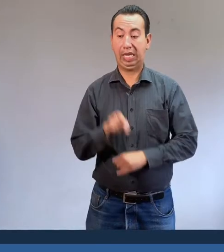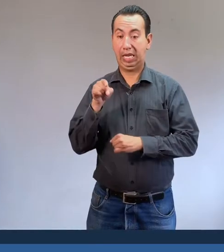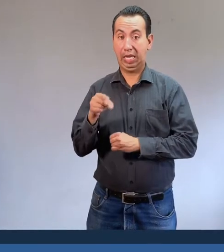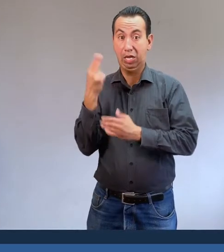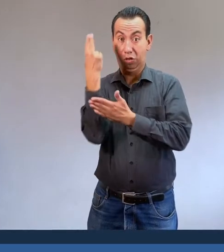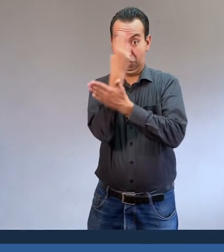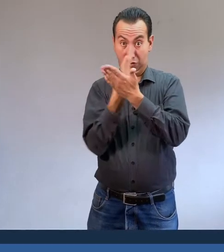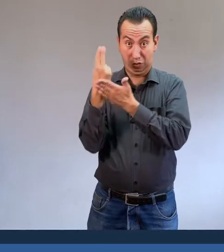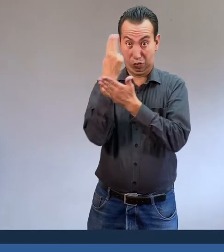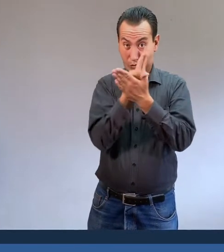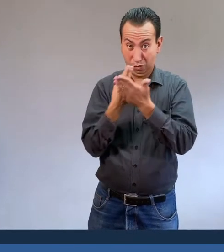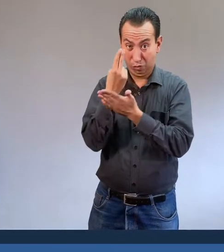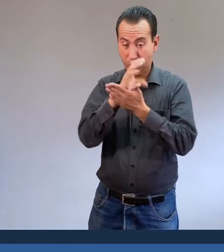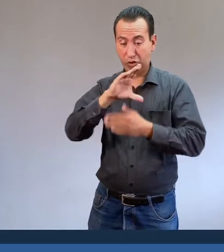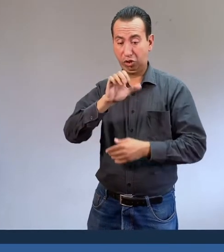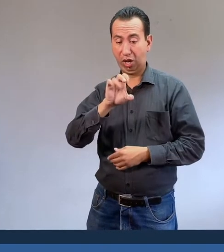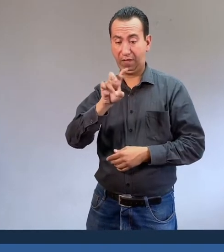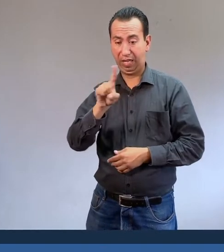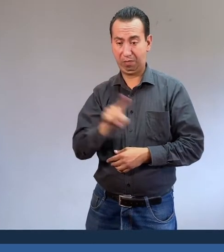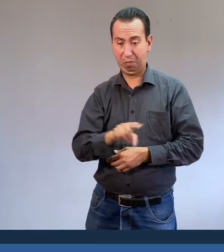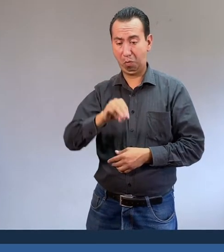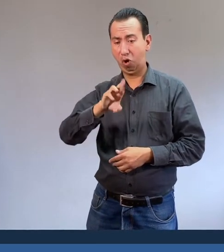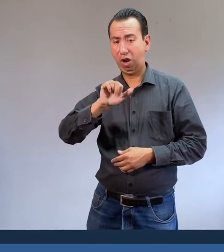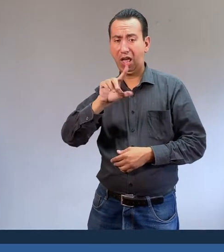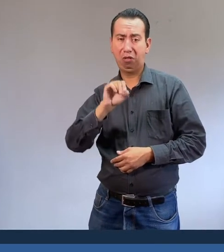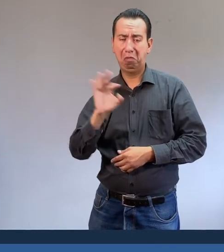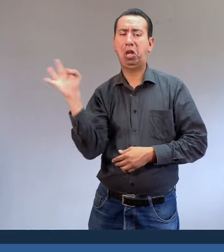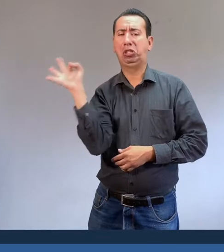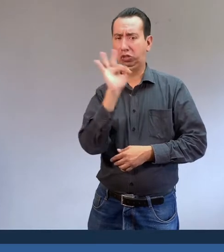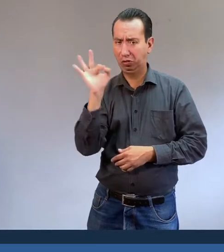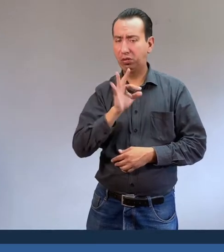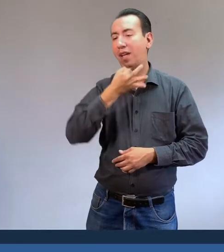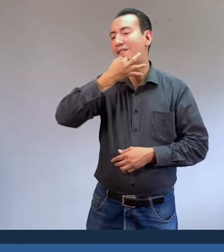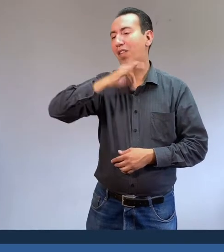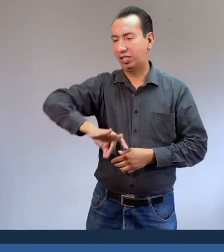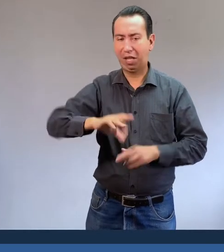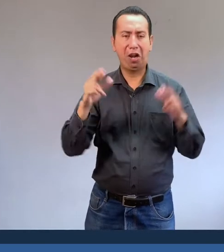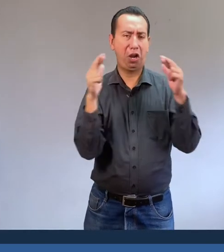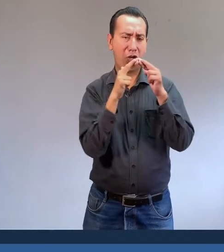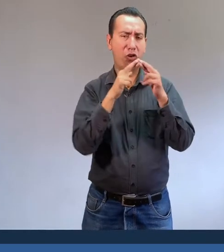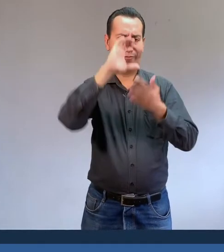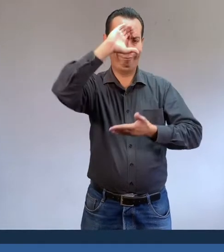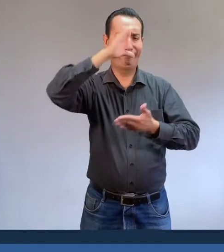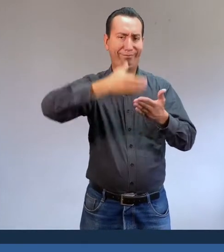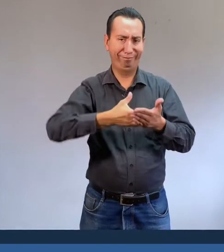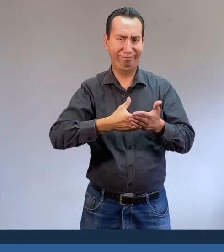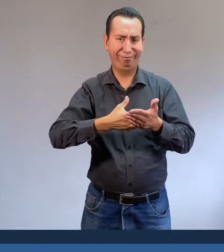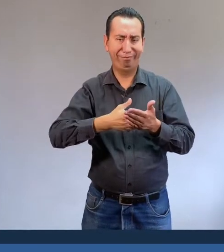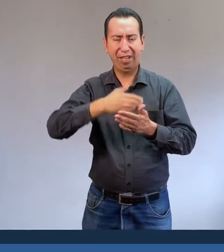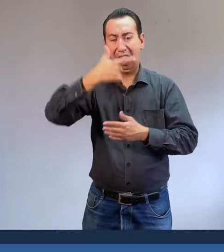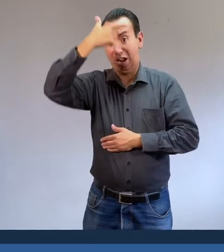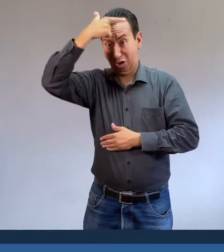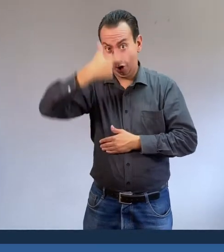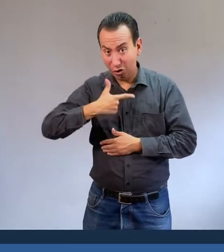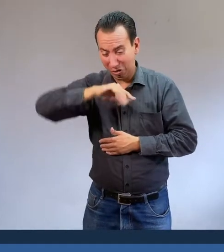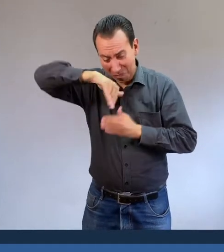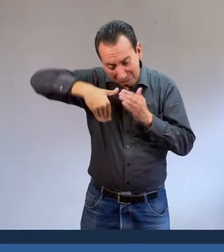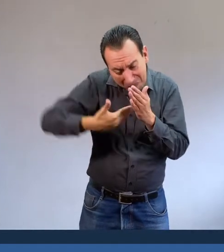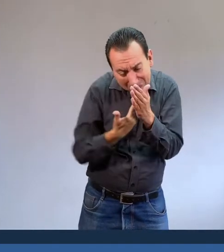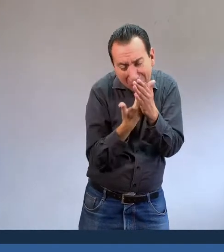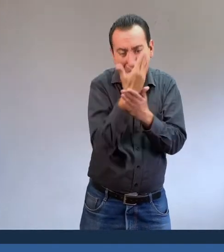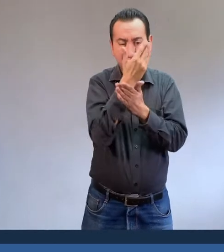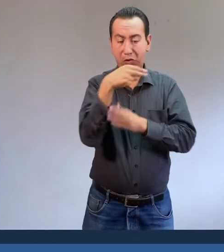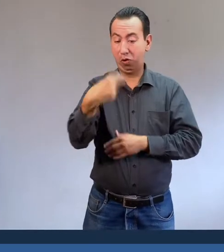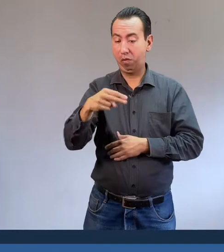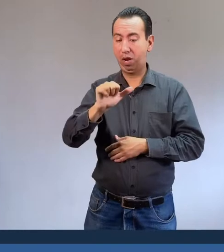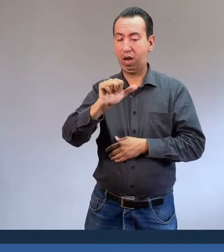Esta obra del maestro José Chávez Morado trata probablemente de la representación de una fiesta religiosa, celebrada por las noches y hasta la